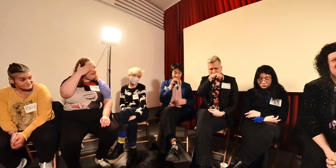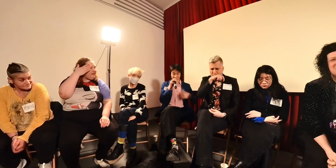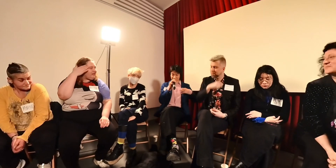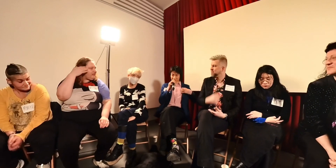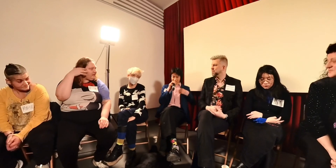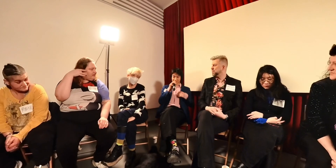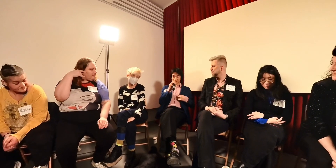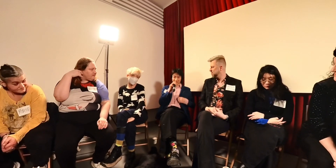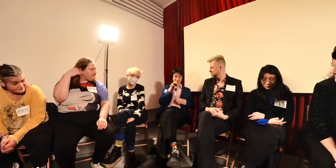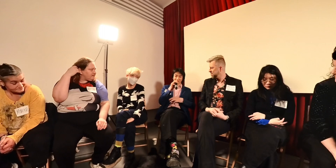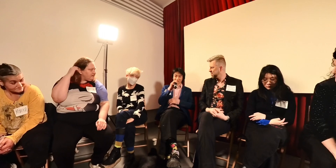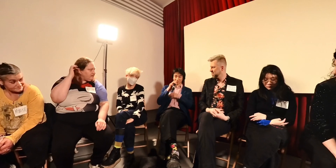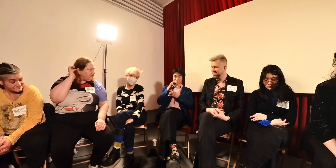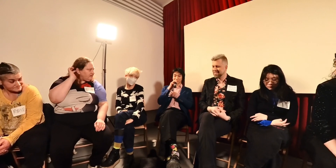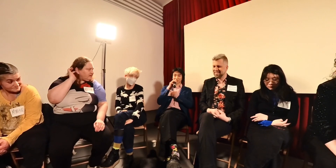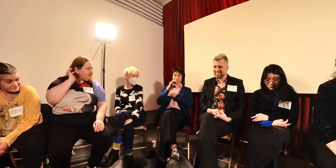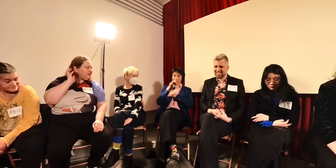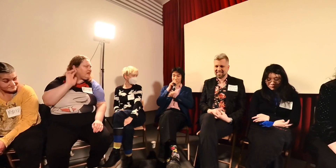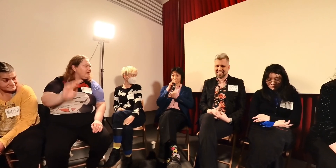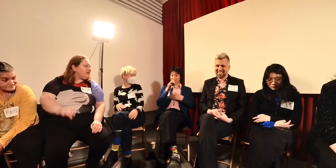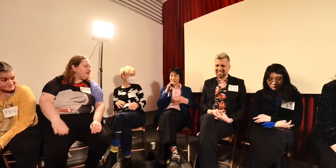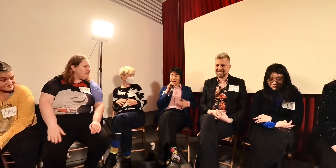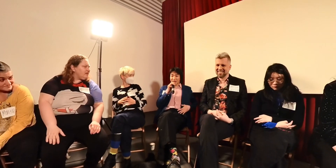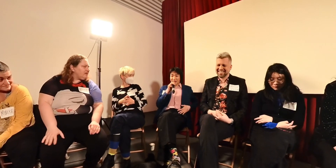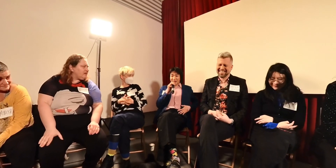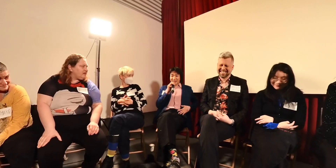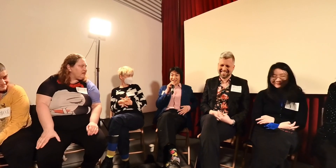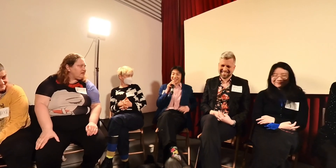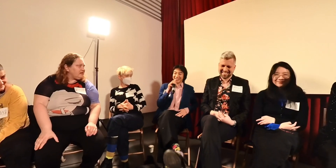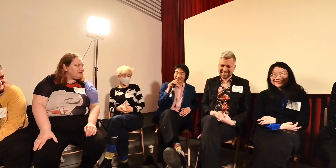popravdě jsem je teď před chvílí těsně, asi tak před 5 sekundami zapomněl.